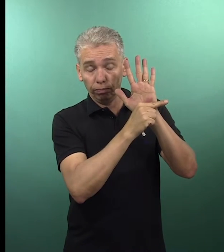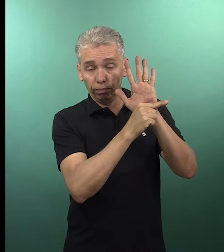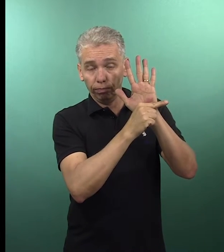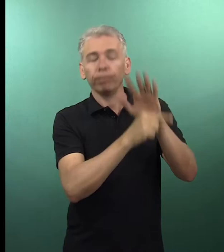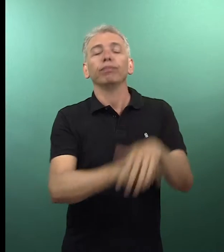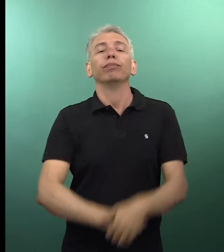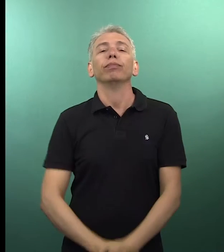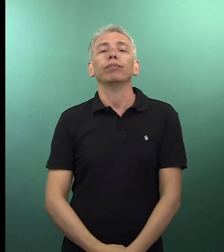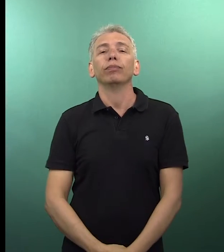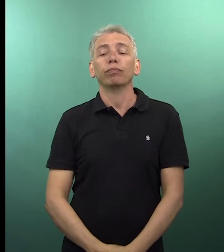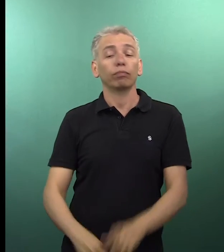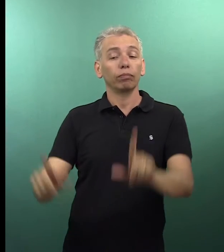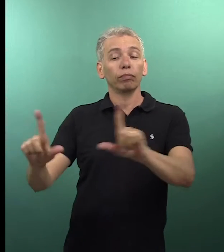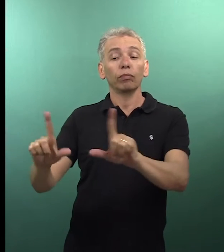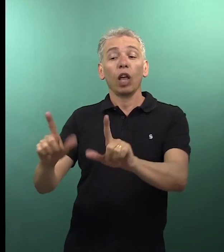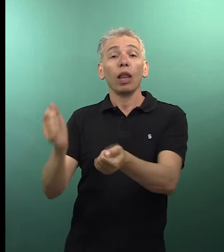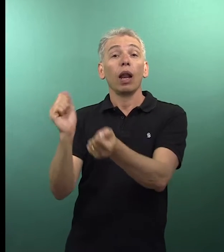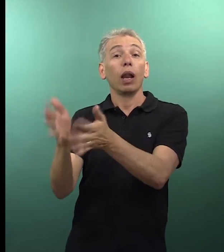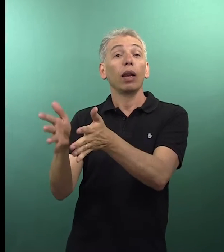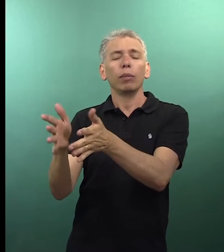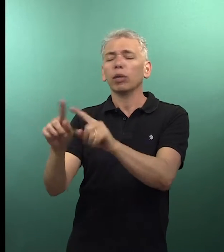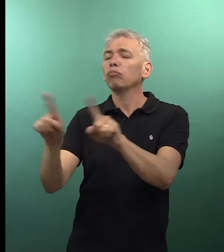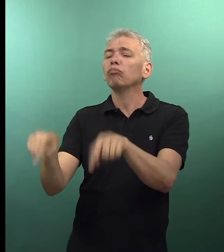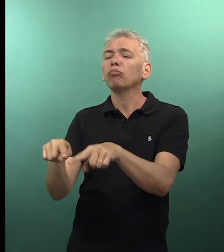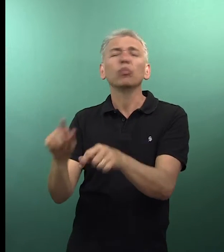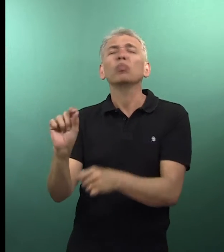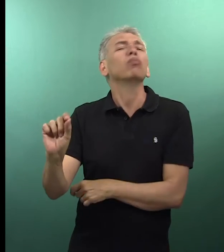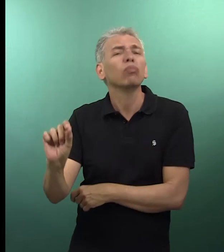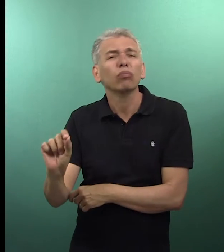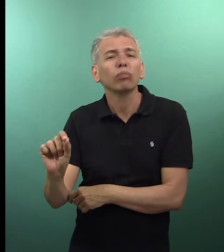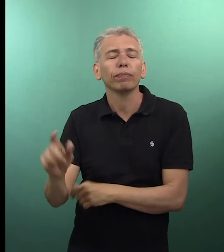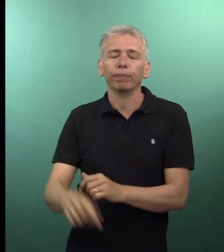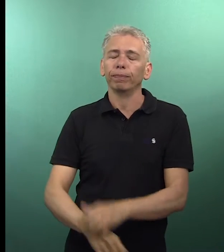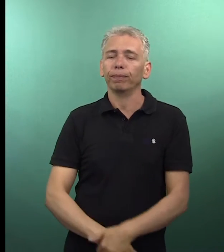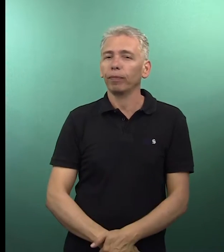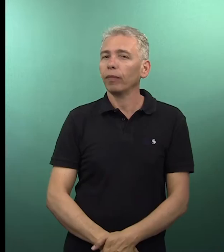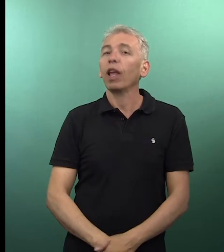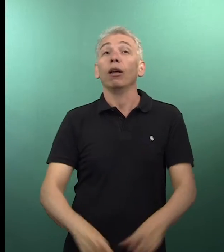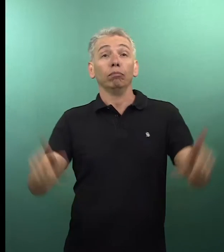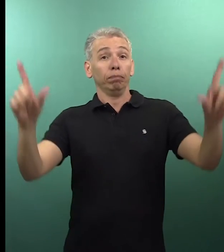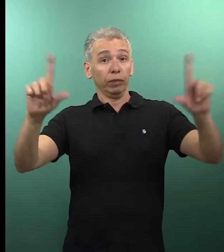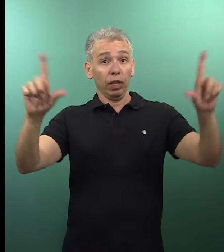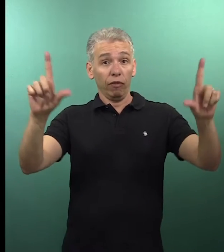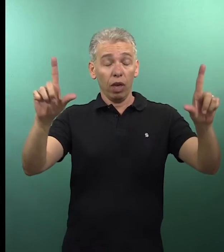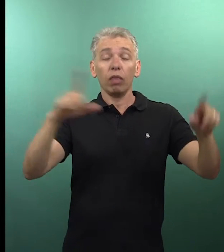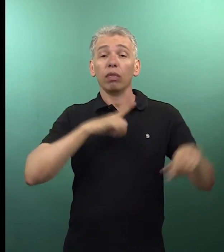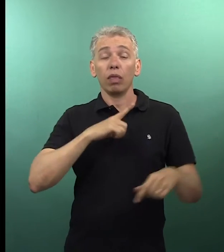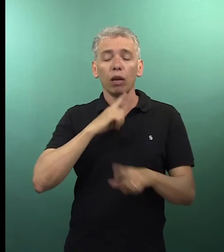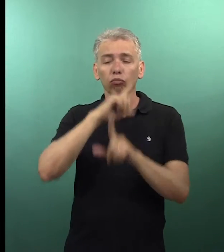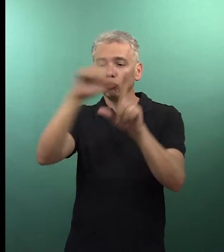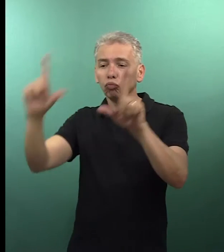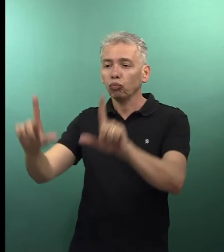e estratégias práticas e serviços que objetivo em promover a funcionalidade relacionada